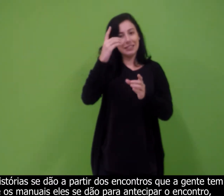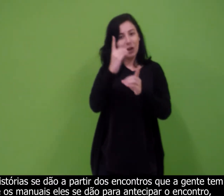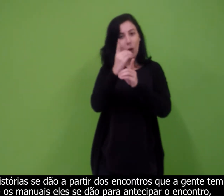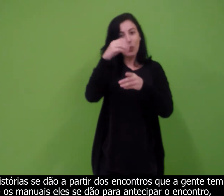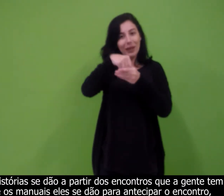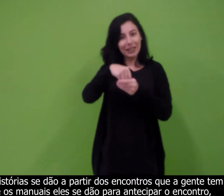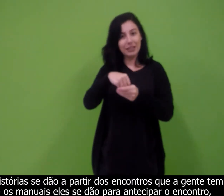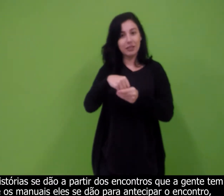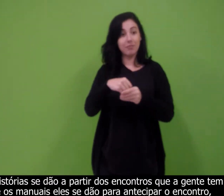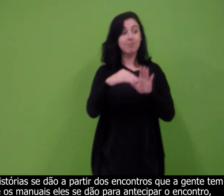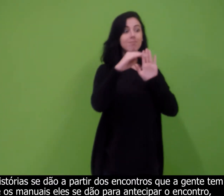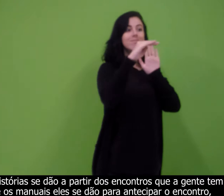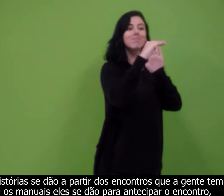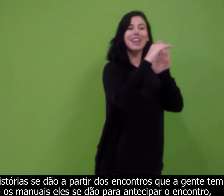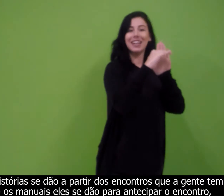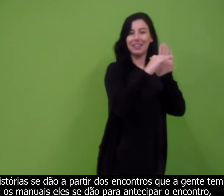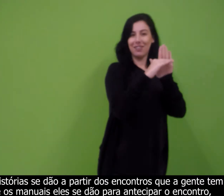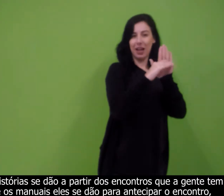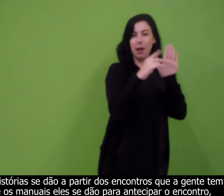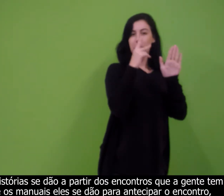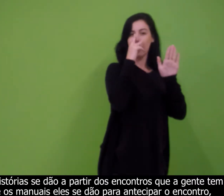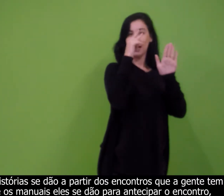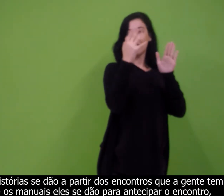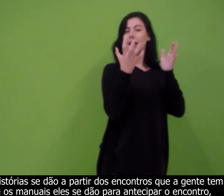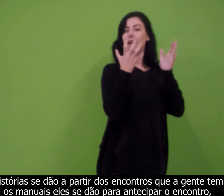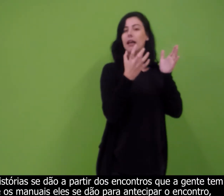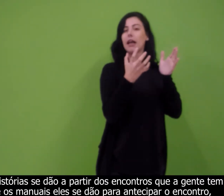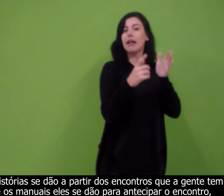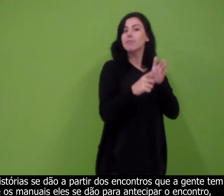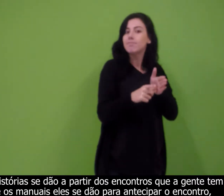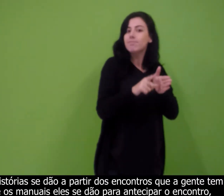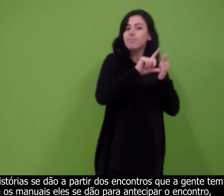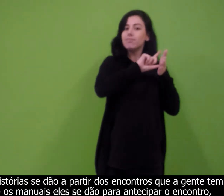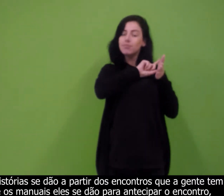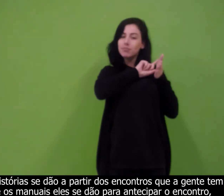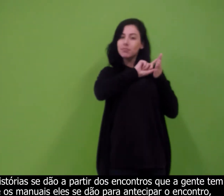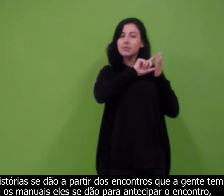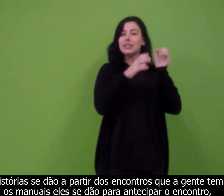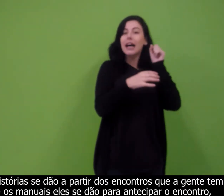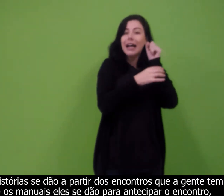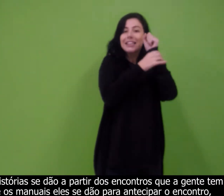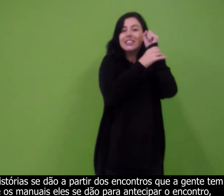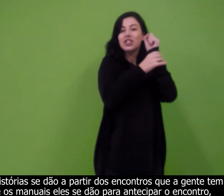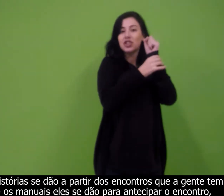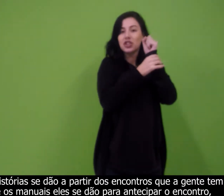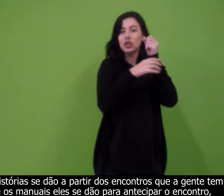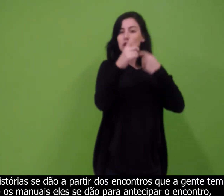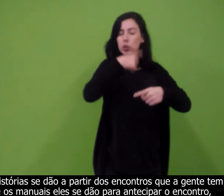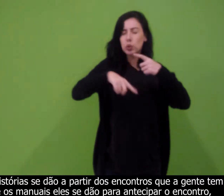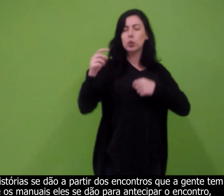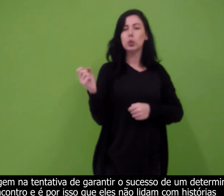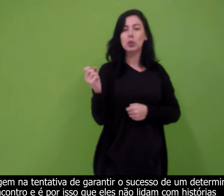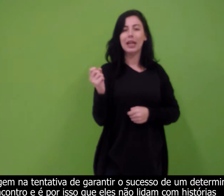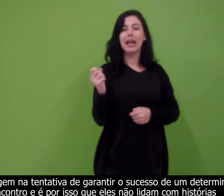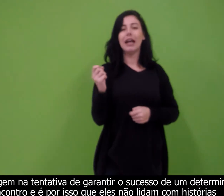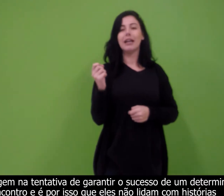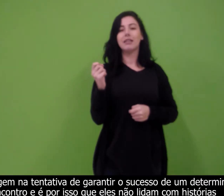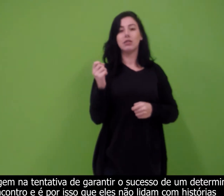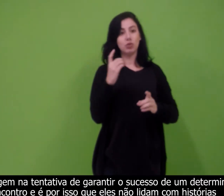se dão a partir dos encontros que a gente tem, né? E os manuais, eles se dão para antecipar o encontro. Eles surgem na